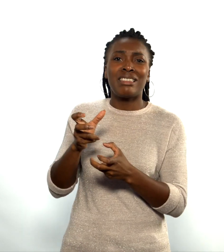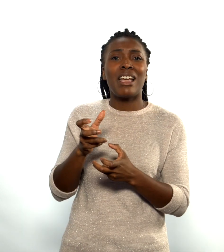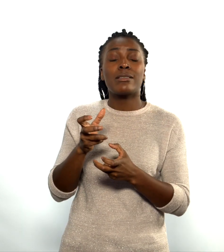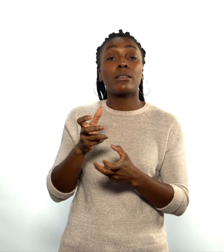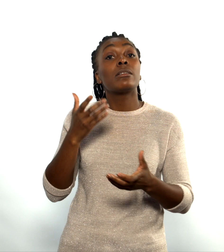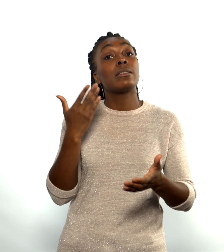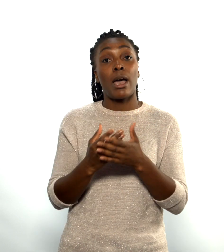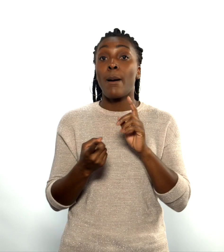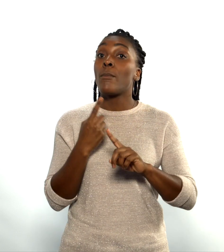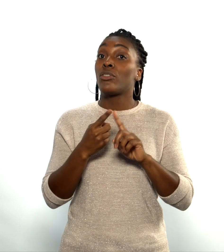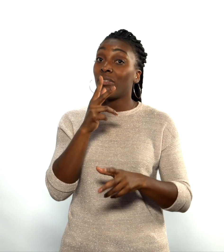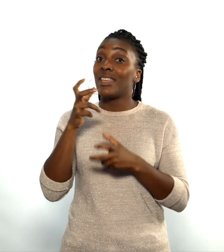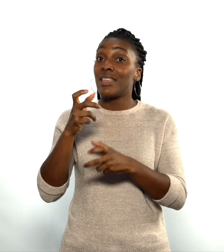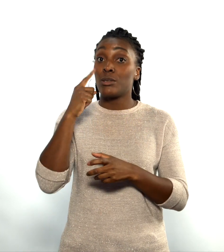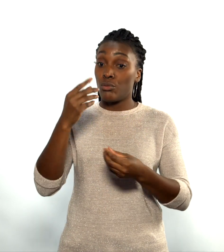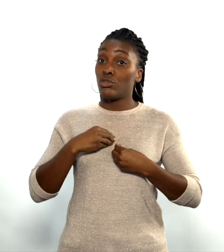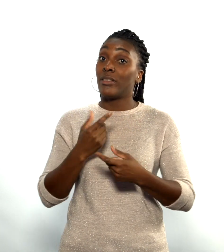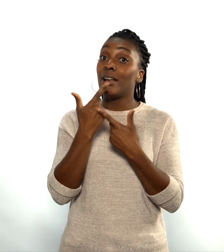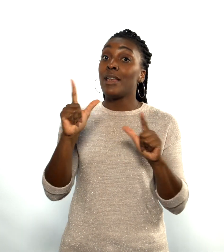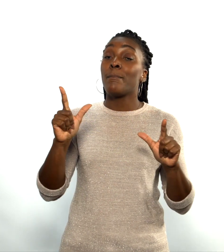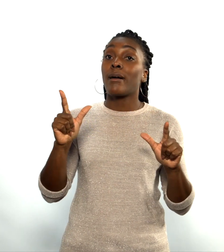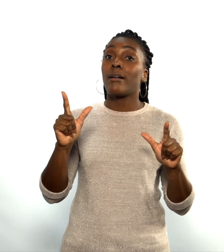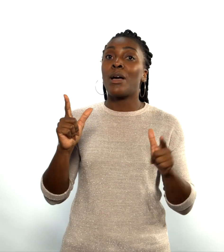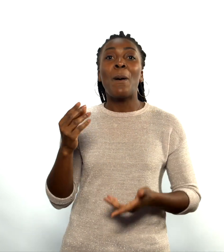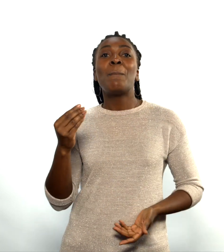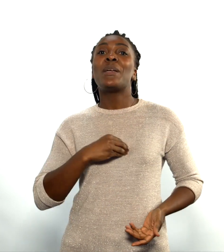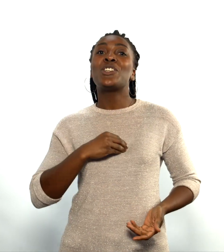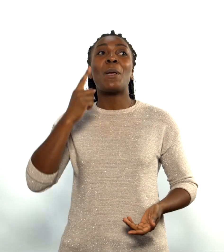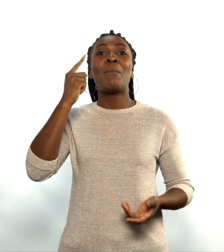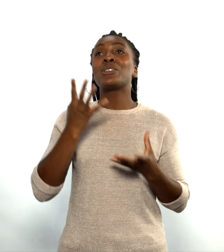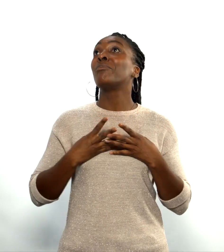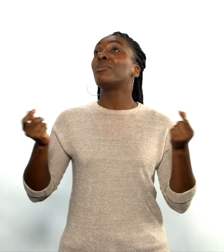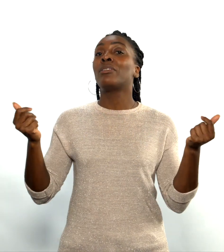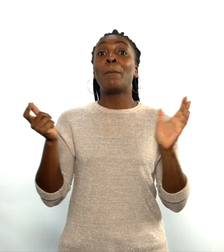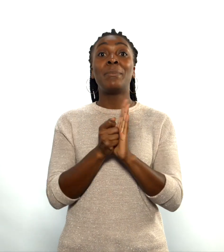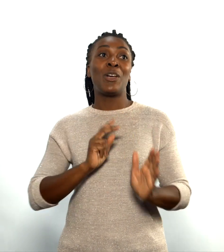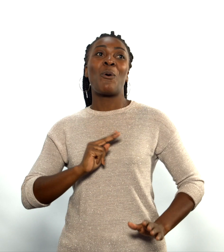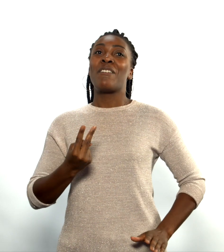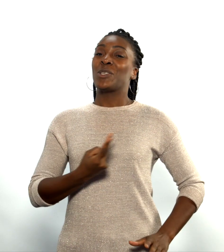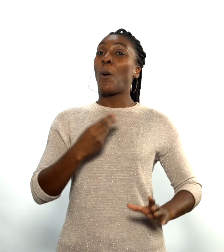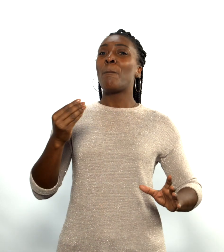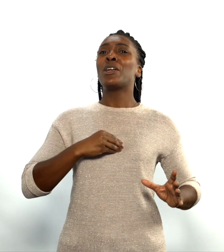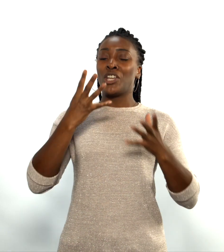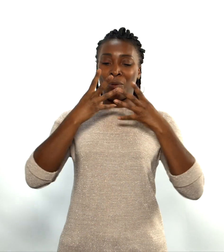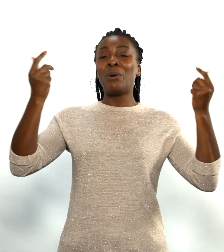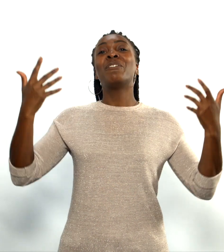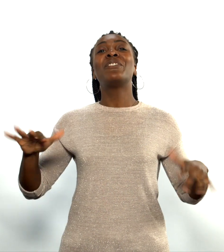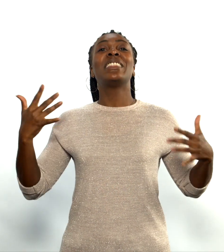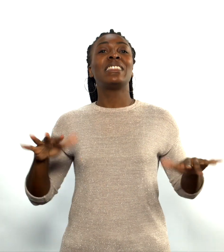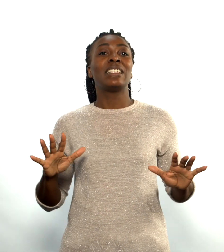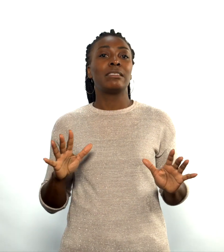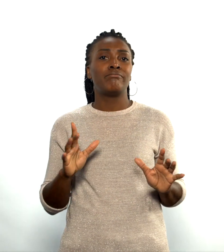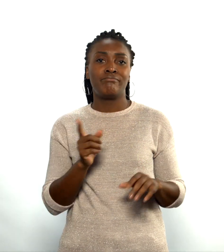c'est un point essentiel pour être libéré. Le péché ne disparaît pas au moment de notre conversion, pas plus que notre